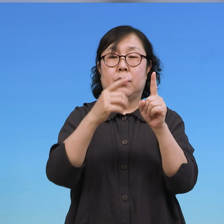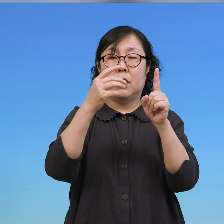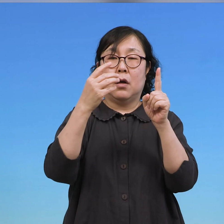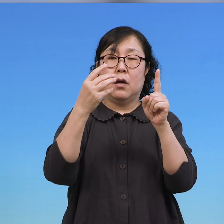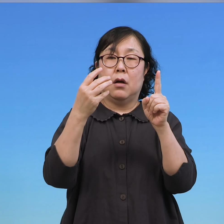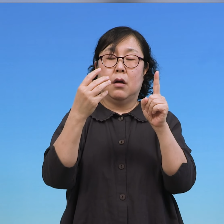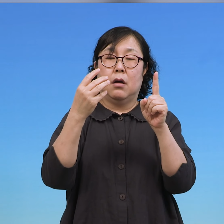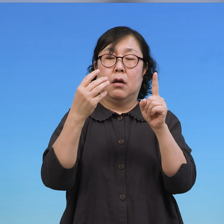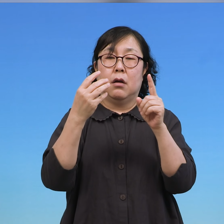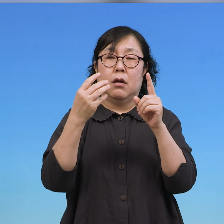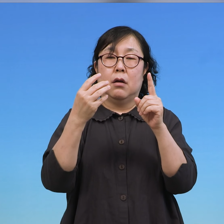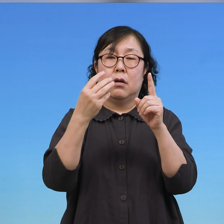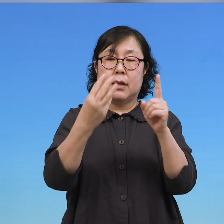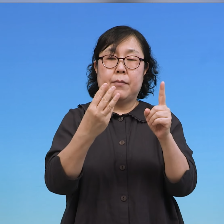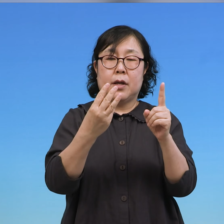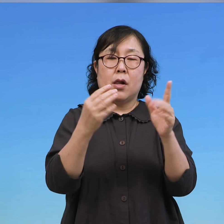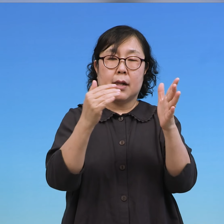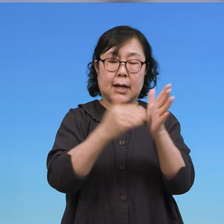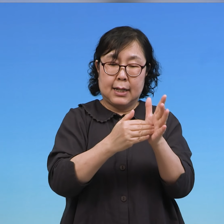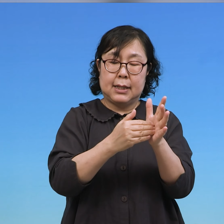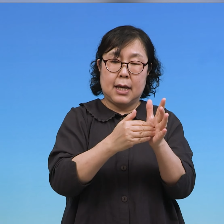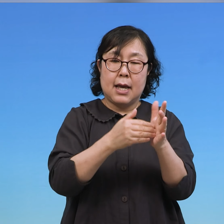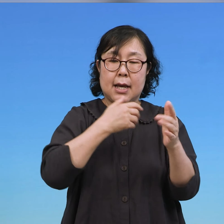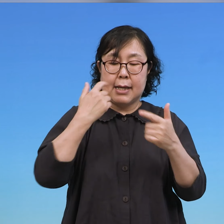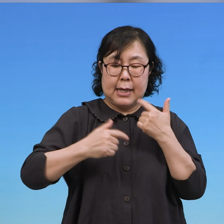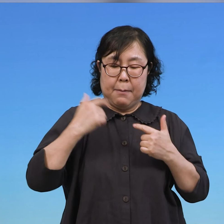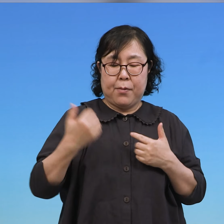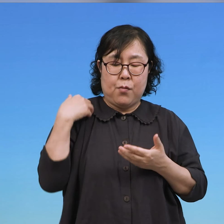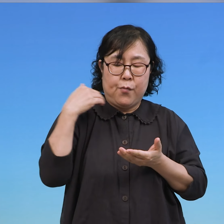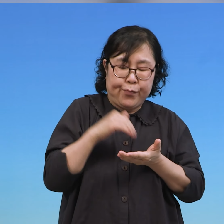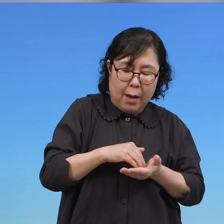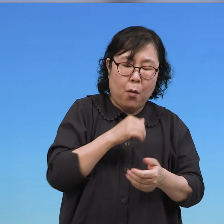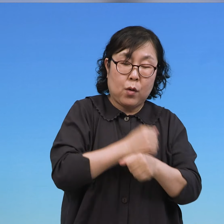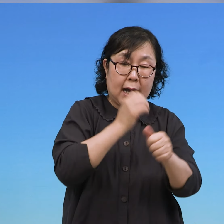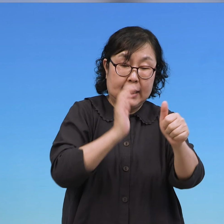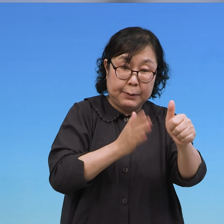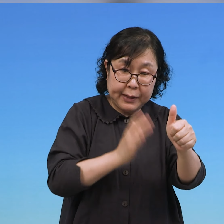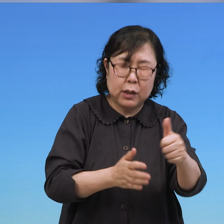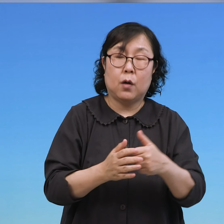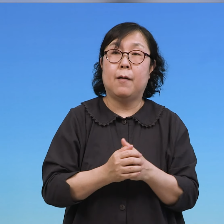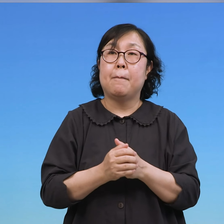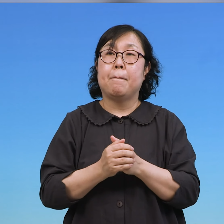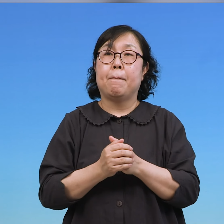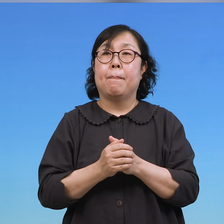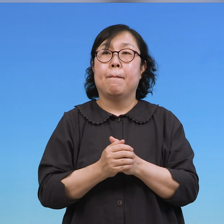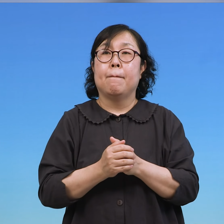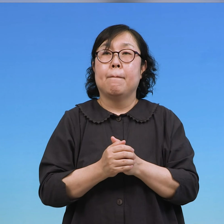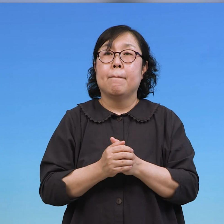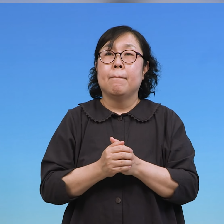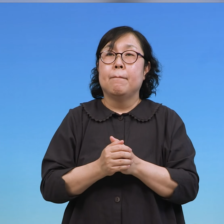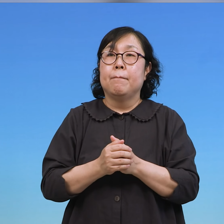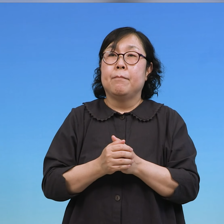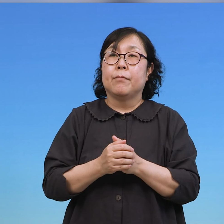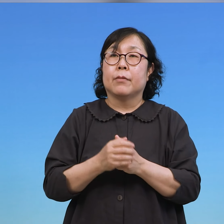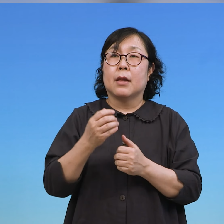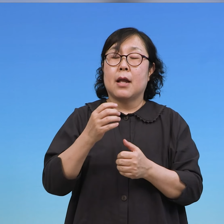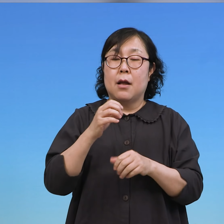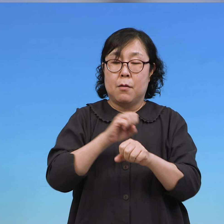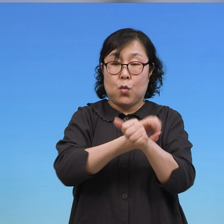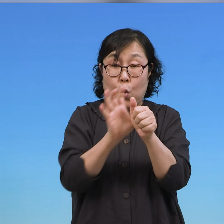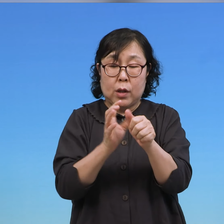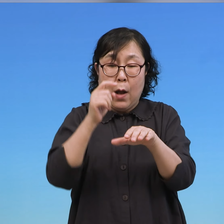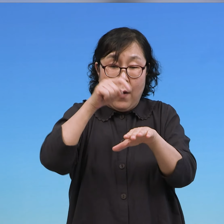기쁨을 회복하게 되시기를 바랍니다. 꿈꾸는 자 같았도다. 말로 할 수 없는 그 기쁨을 가지고,